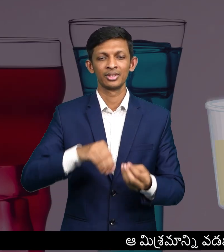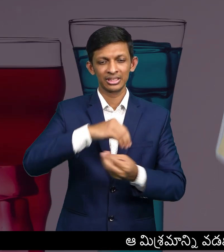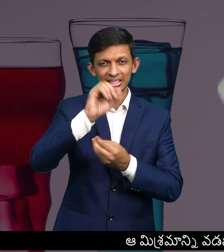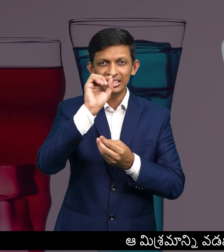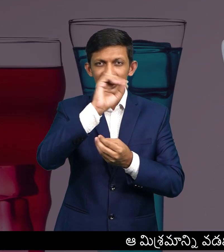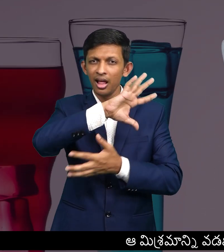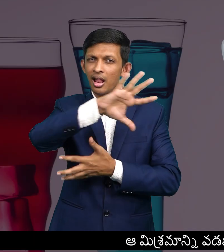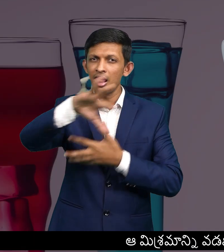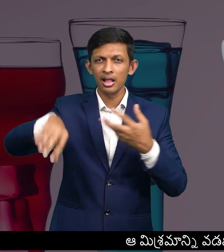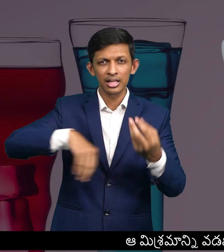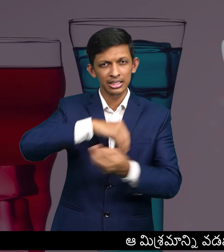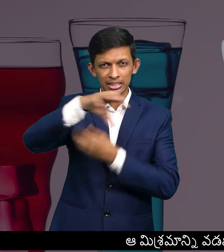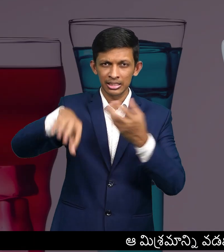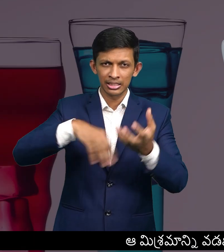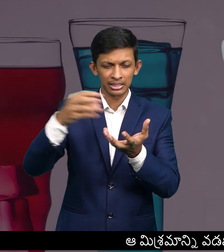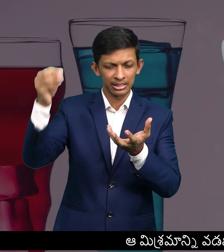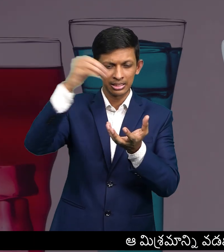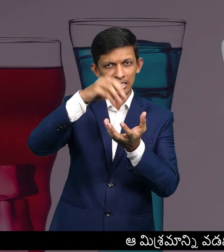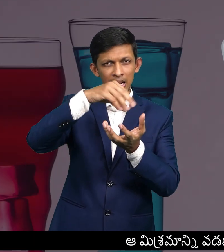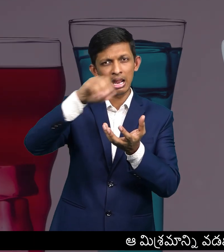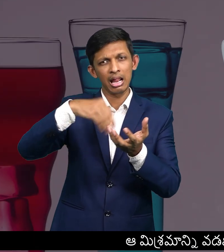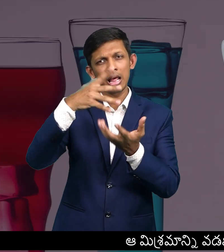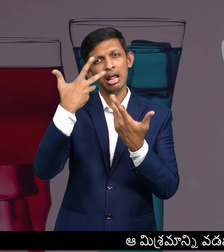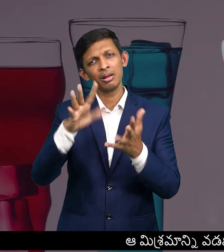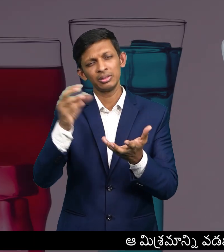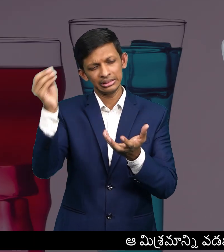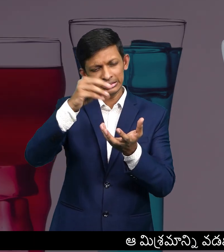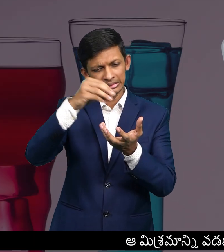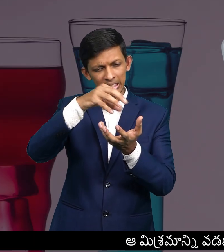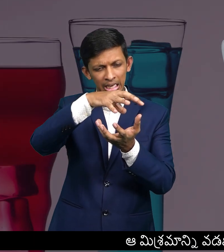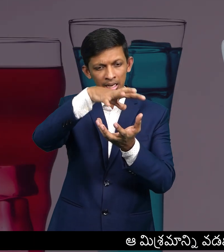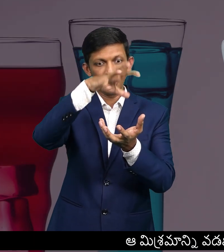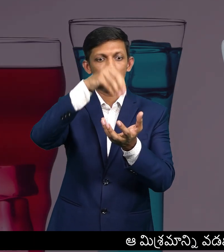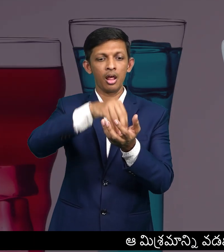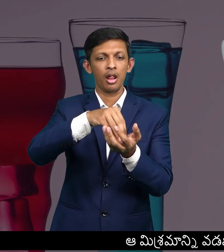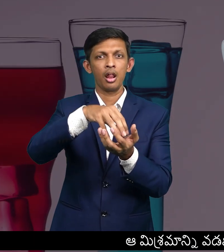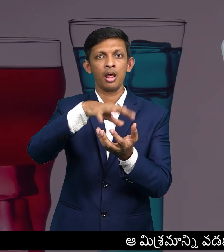ఆ మిశ్రమాన్ని వడపోత కాగితం మీద పోస్తారు.